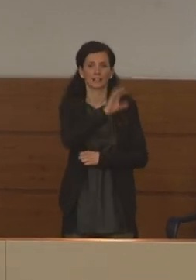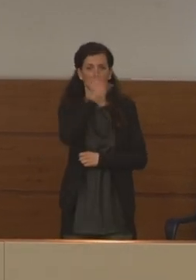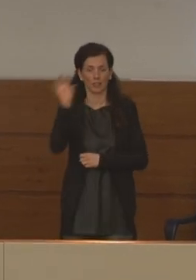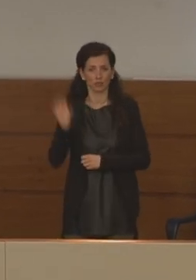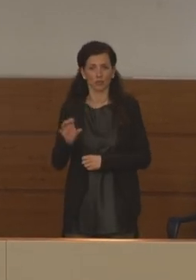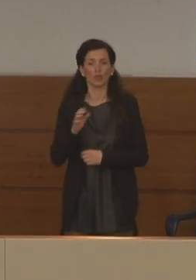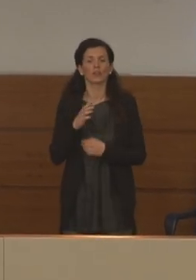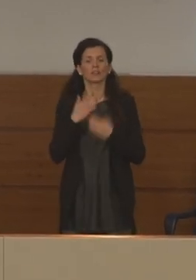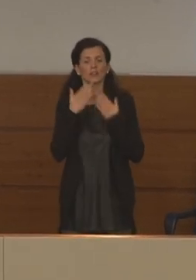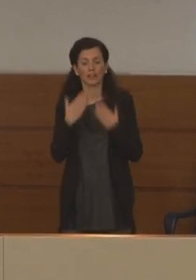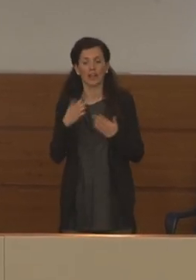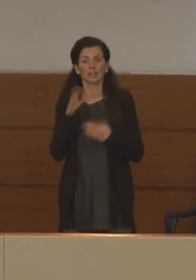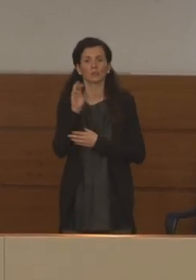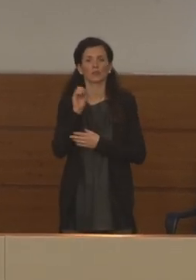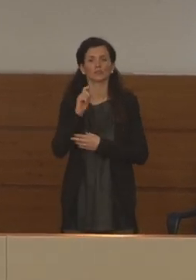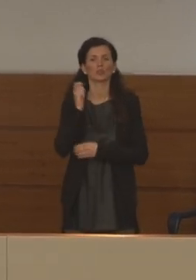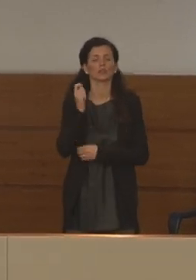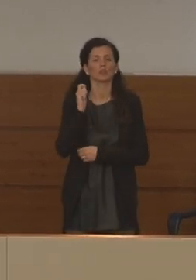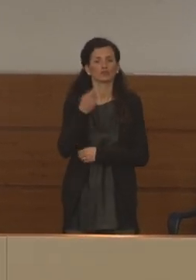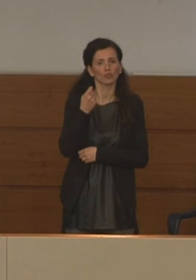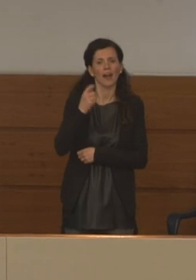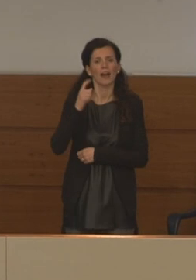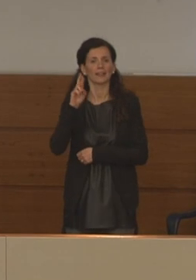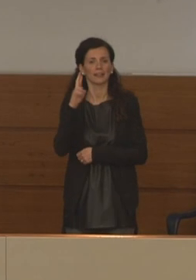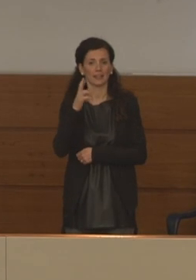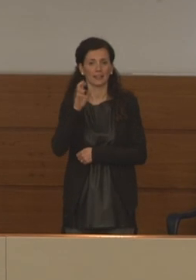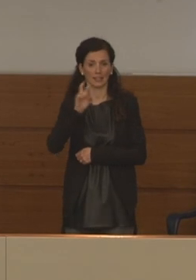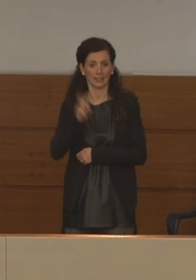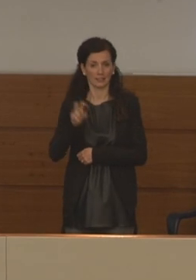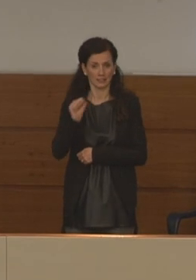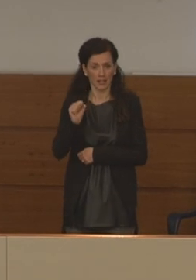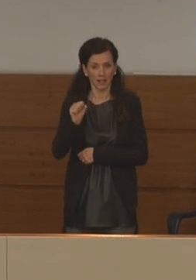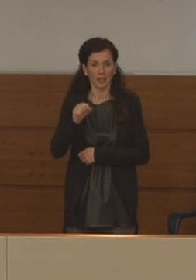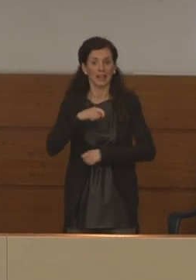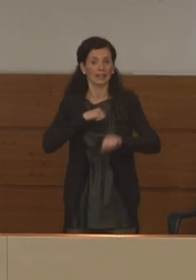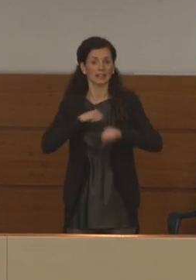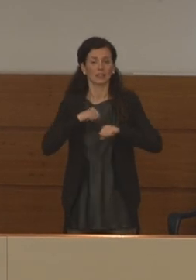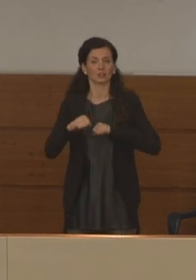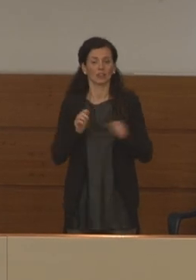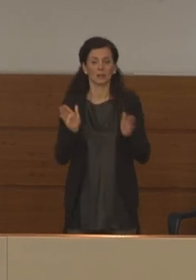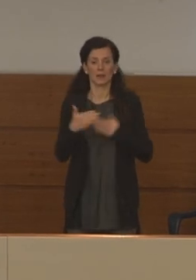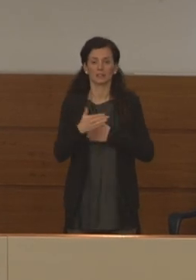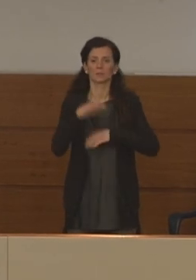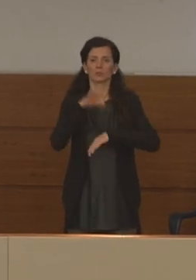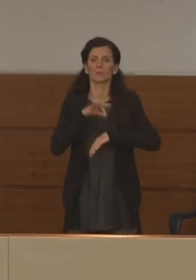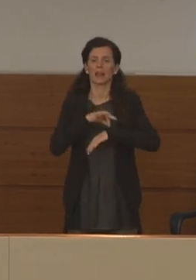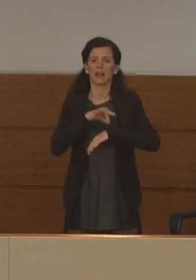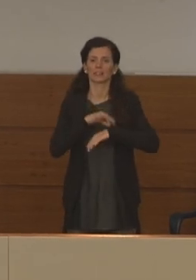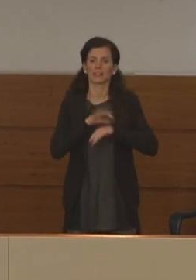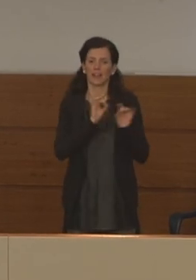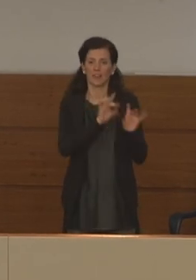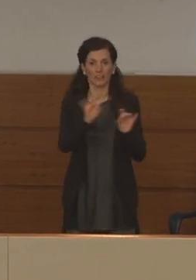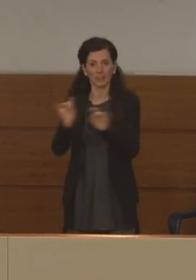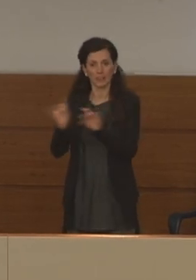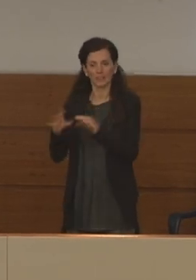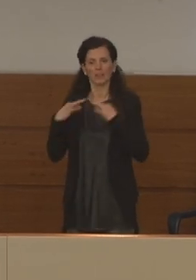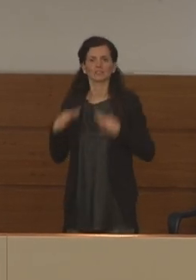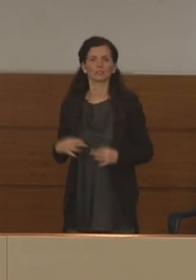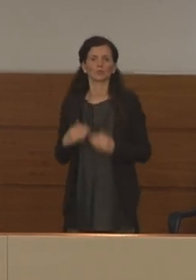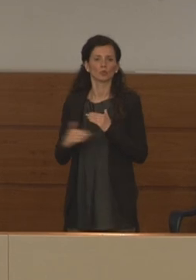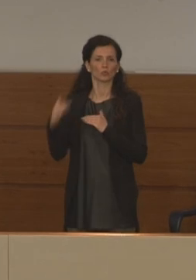ringrazio il professor giovanni rezza direttore del dipartimento malattie infettive dell'istituto superiore